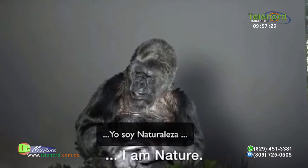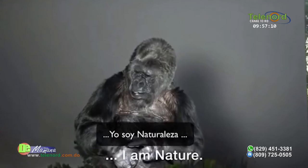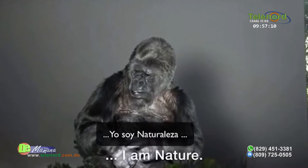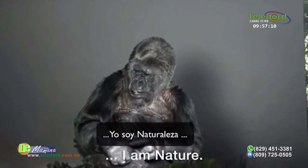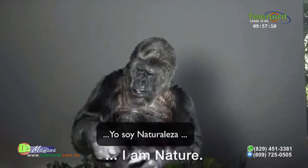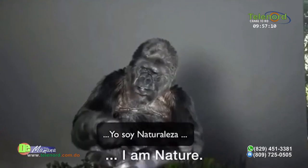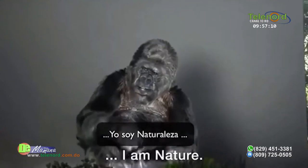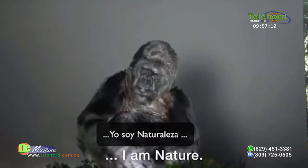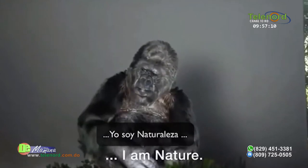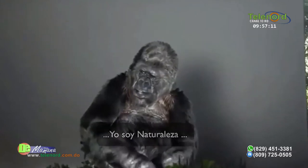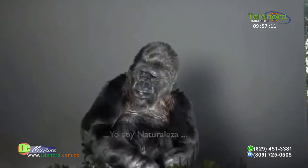excepciones,